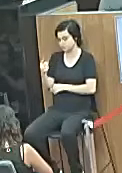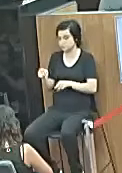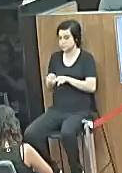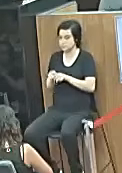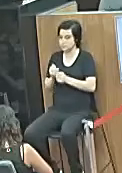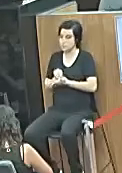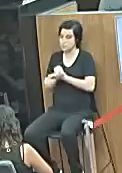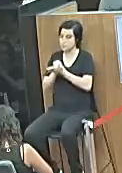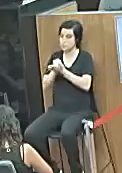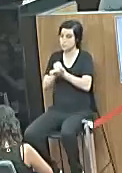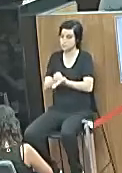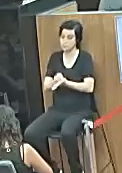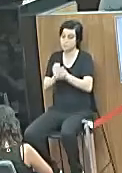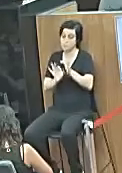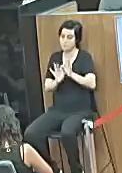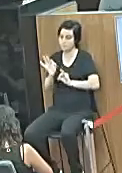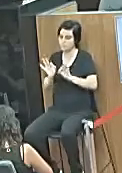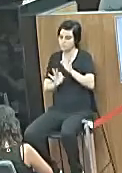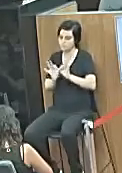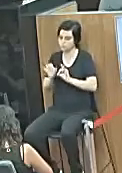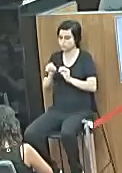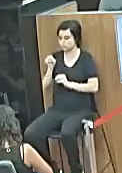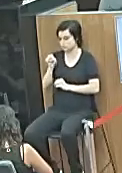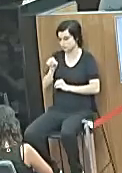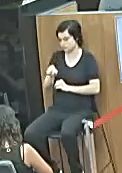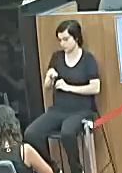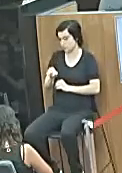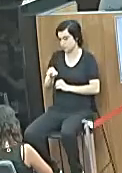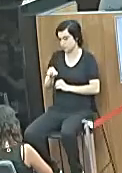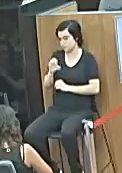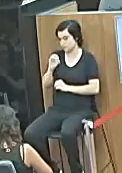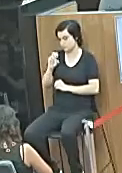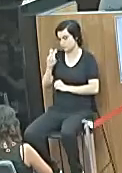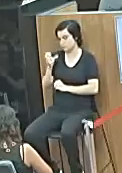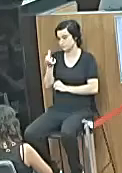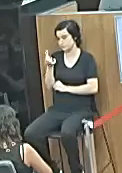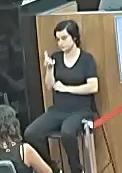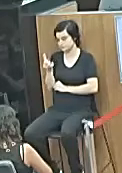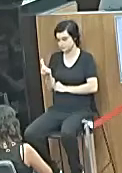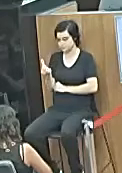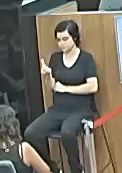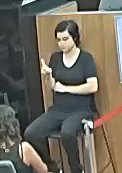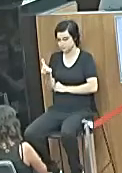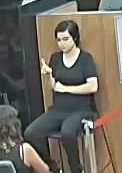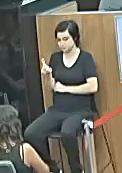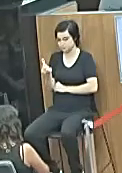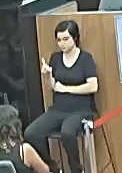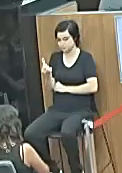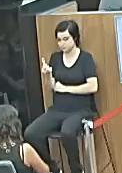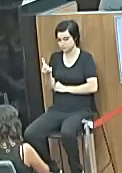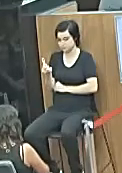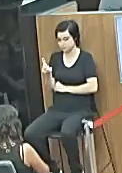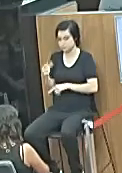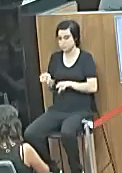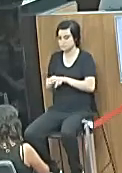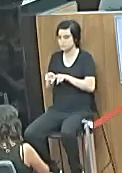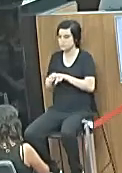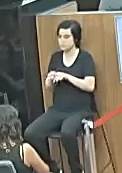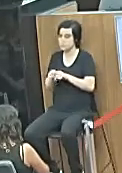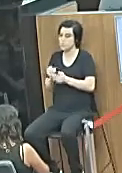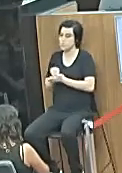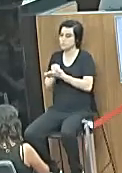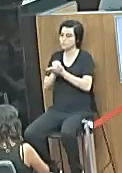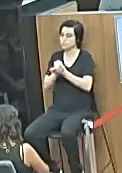por meio de editais do programa 0 56 aportar recursos na região